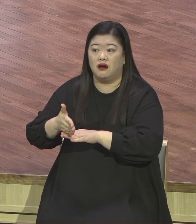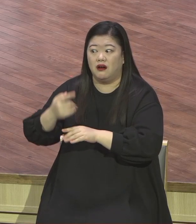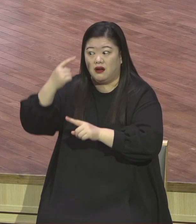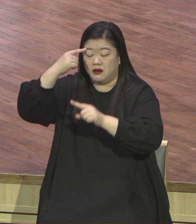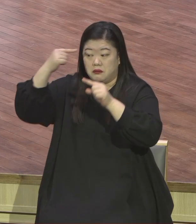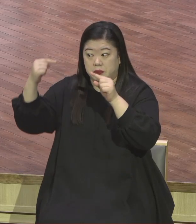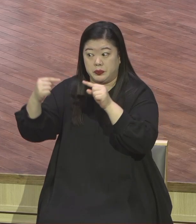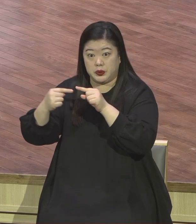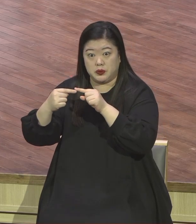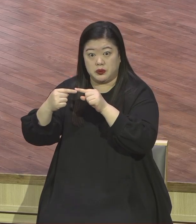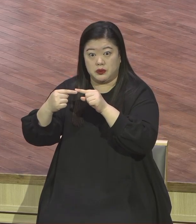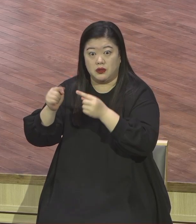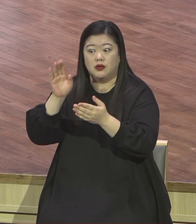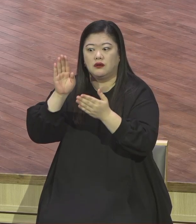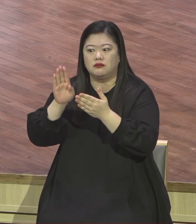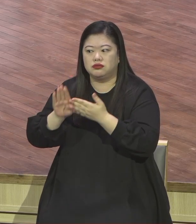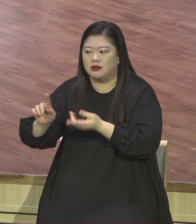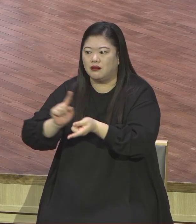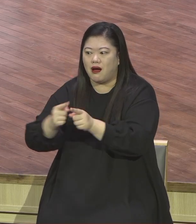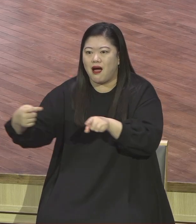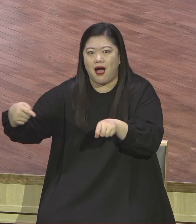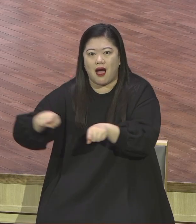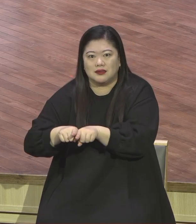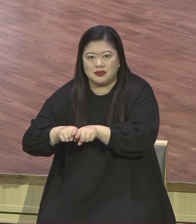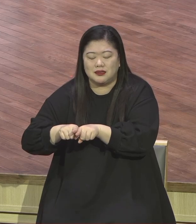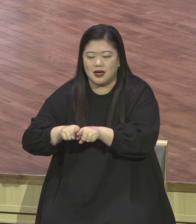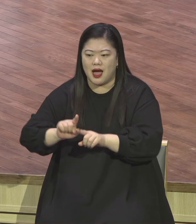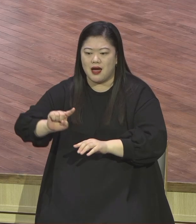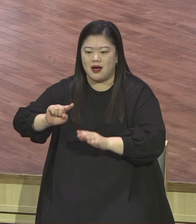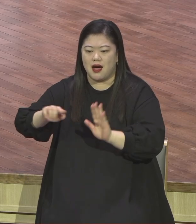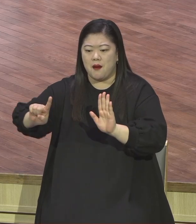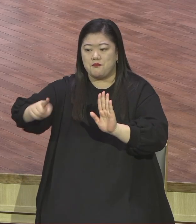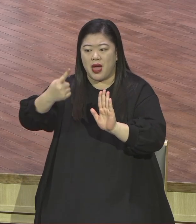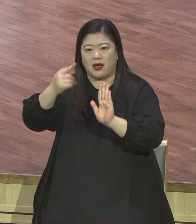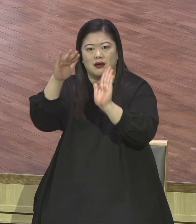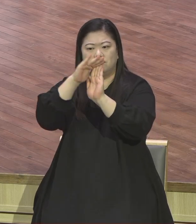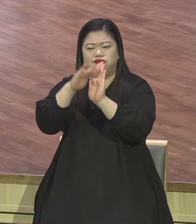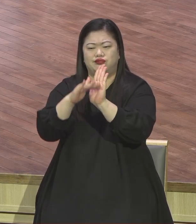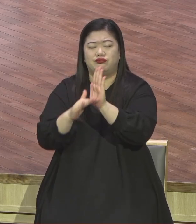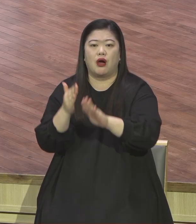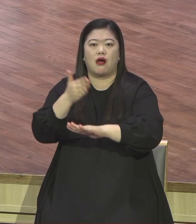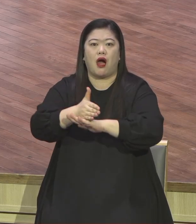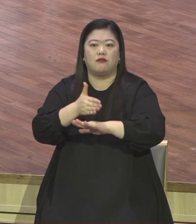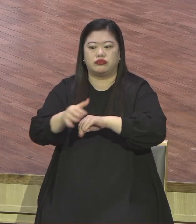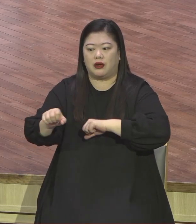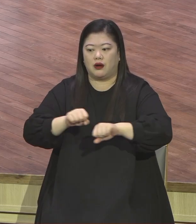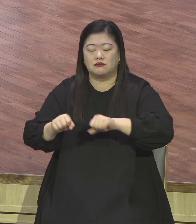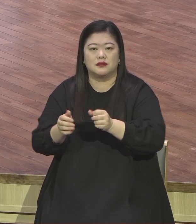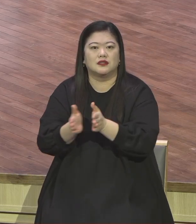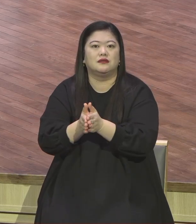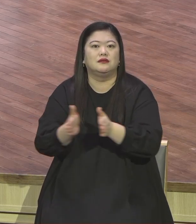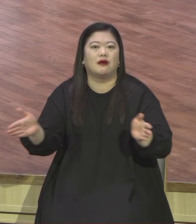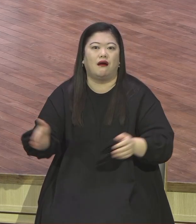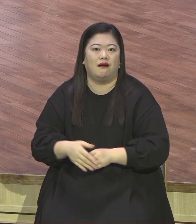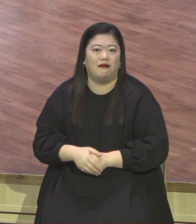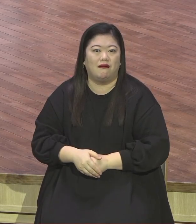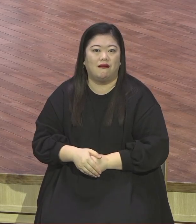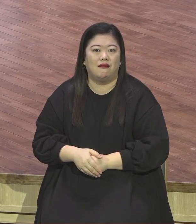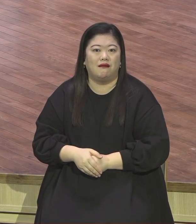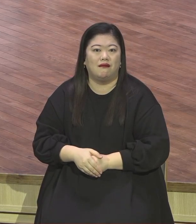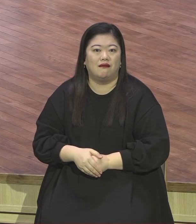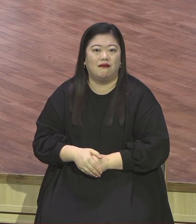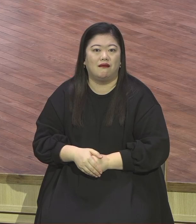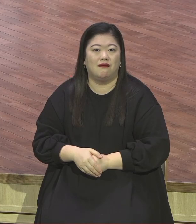성대 여러분 우리가 어떤 시각을 가지고 있느냐가 정말 중요합니다 살리는